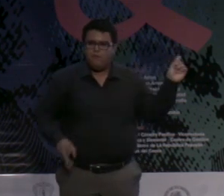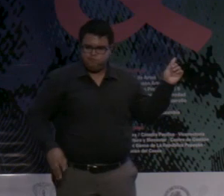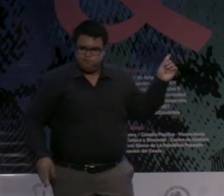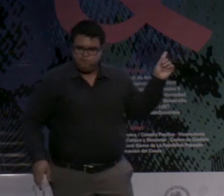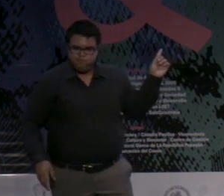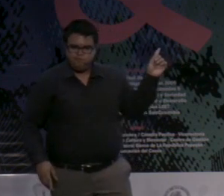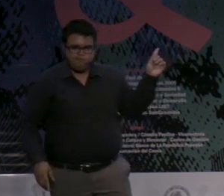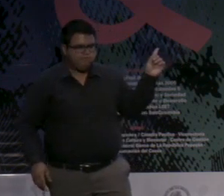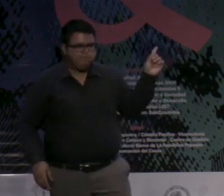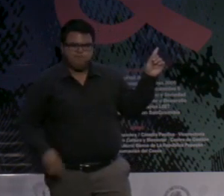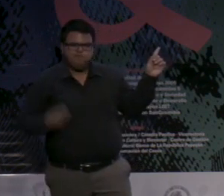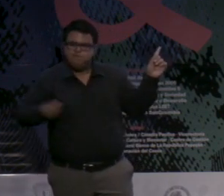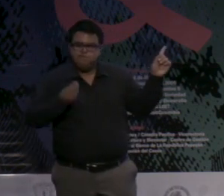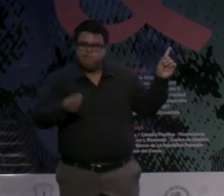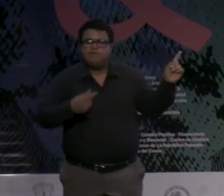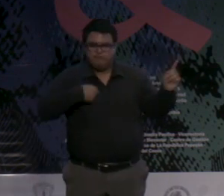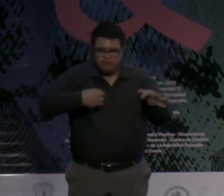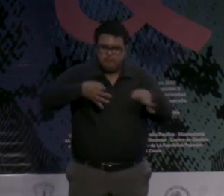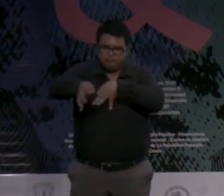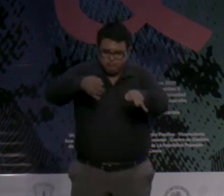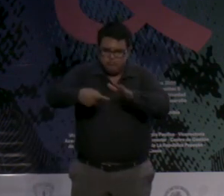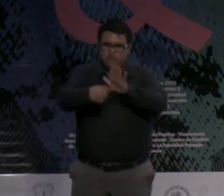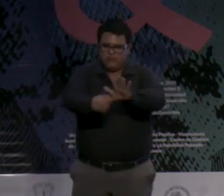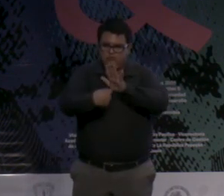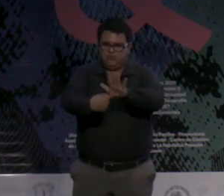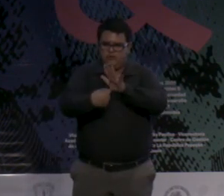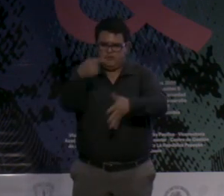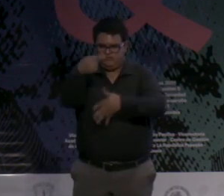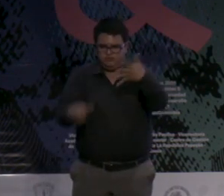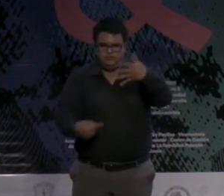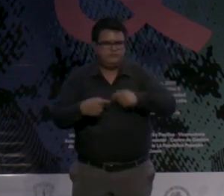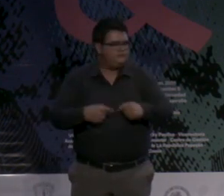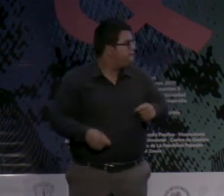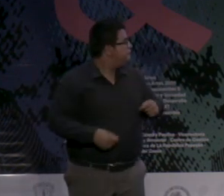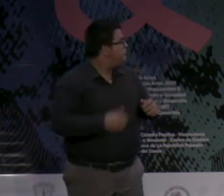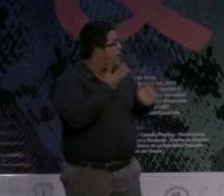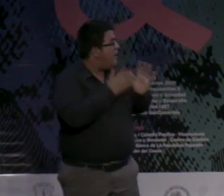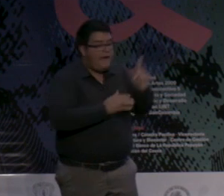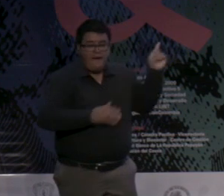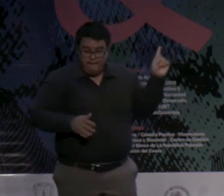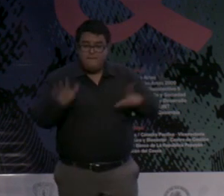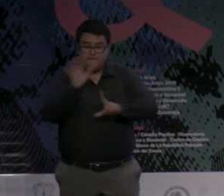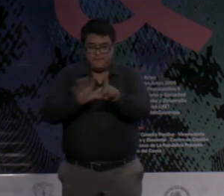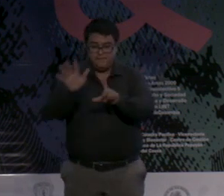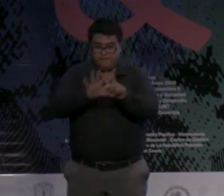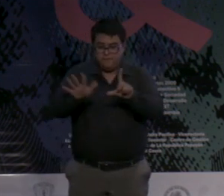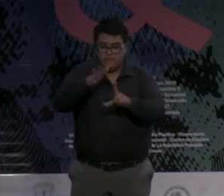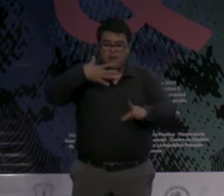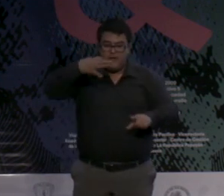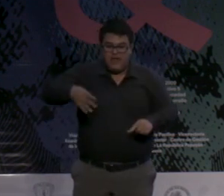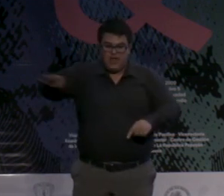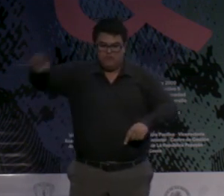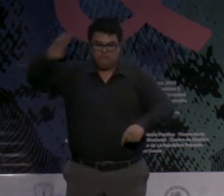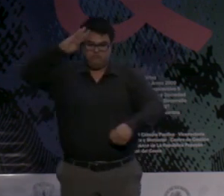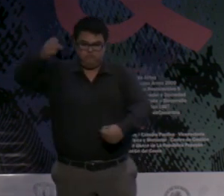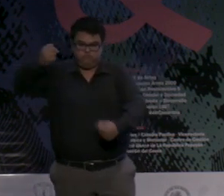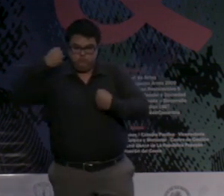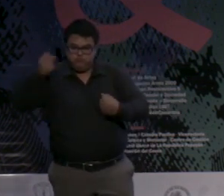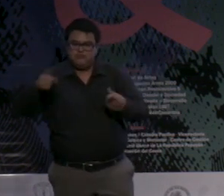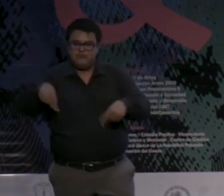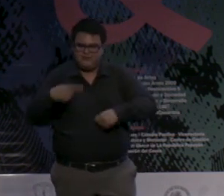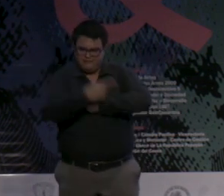se evidencian varias cosas que yo quisiera señalarles. Es evidente que en estos videos se denuncia cómo las fuerzas de la policía y